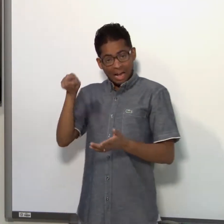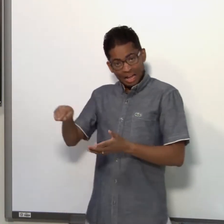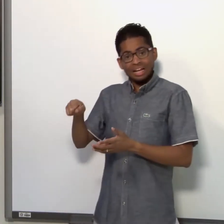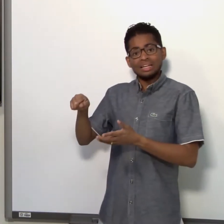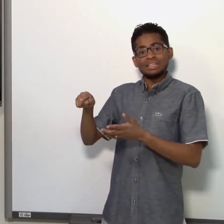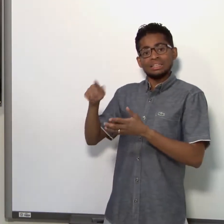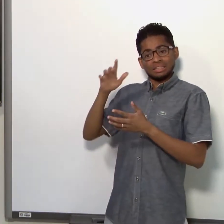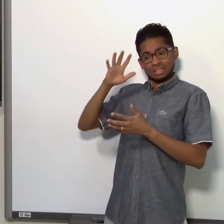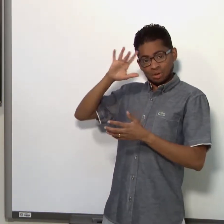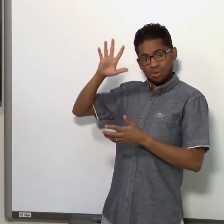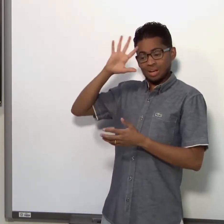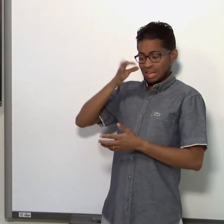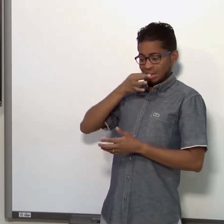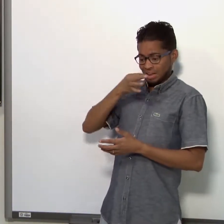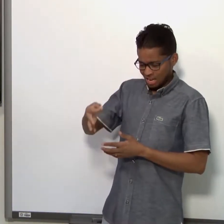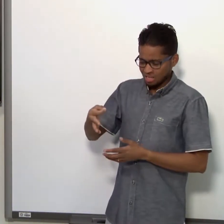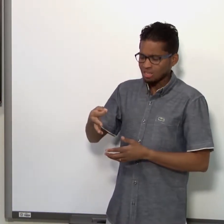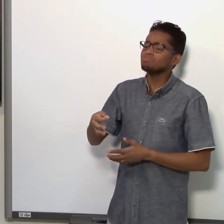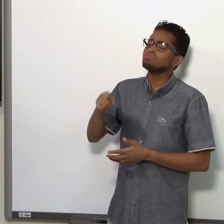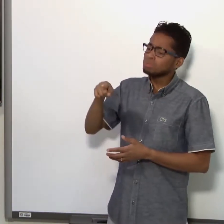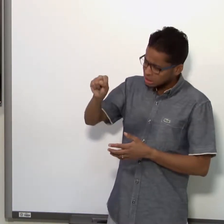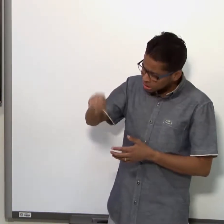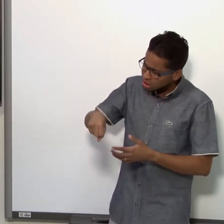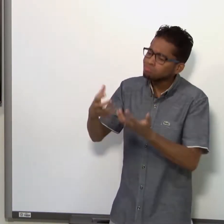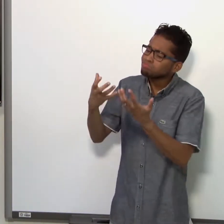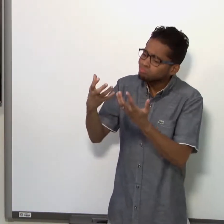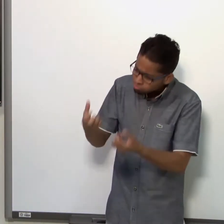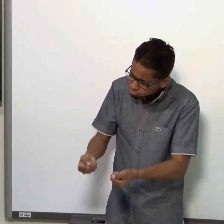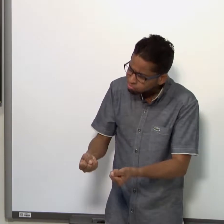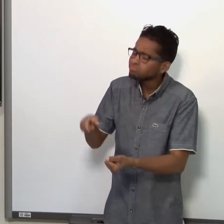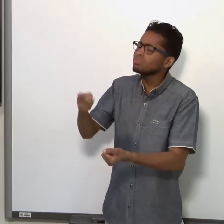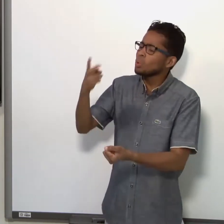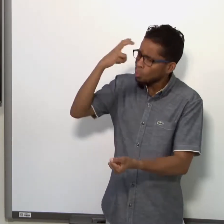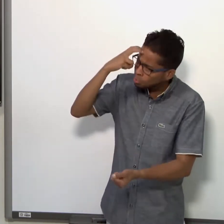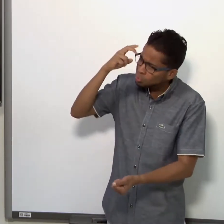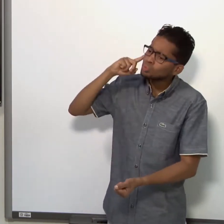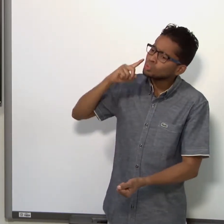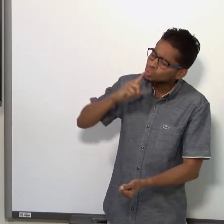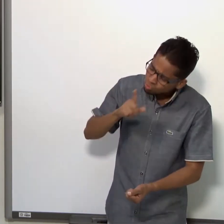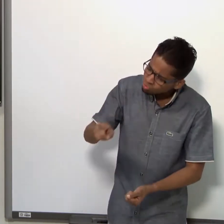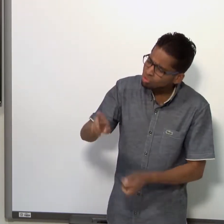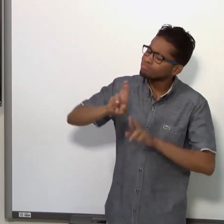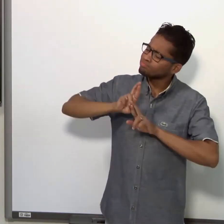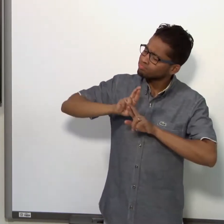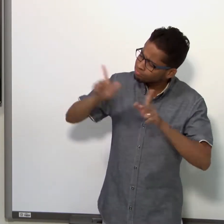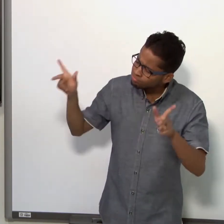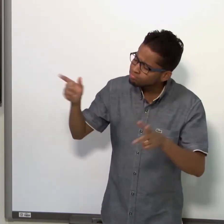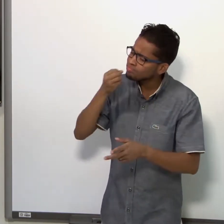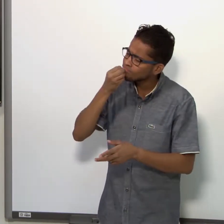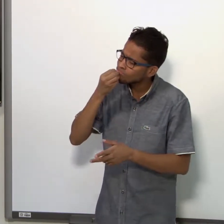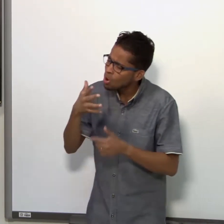surda, há uma cultura homogênea. Já na crítica, a aceitação pela cultura surda,